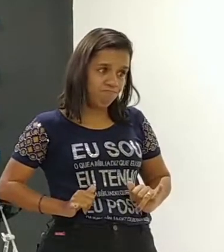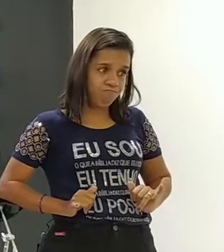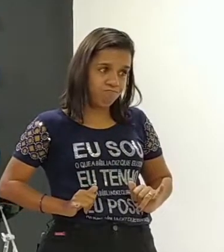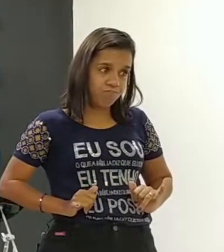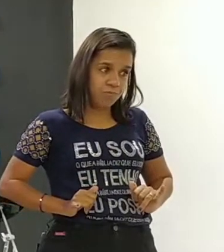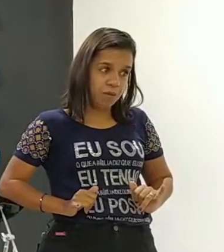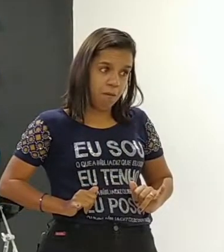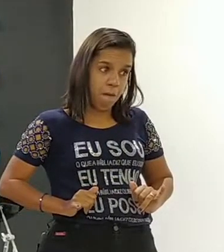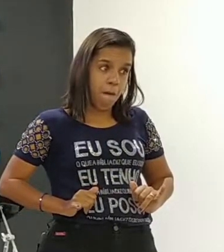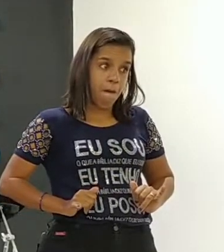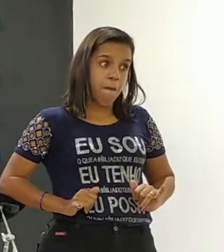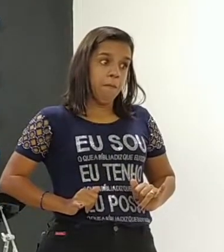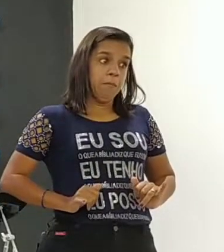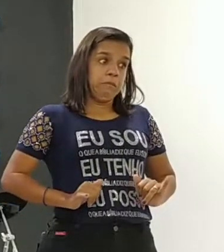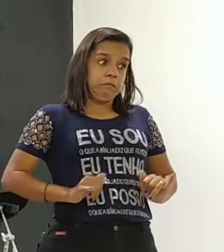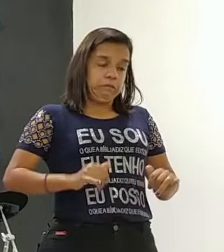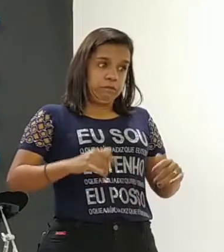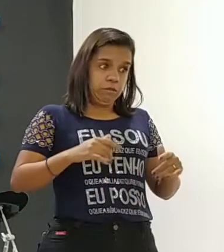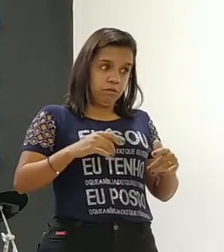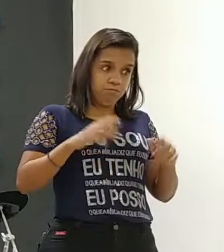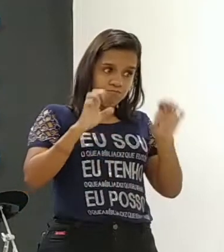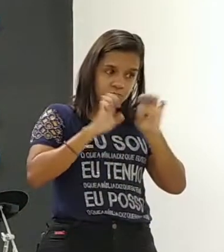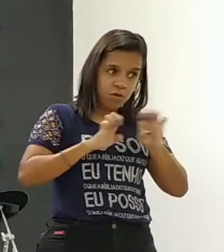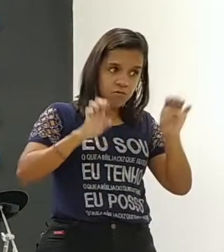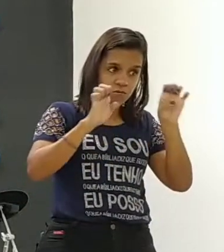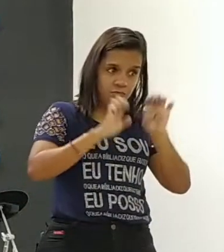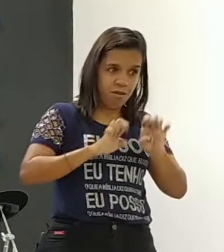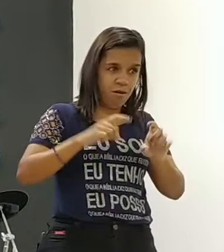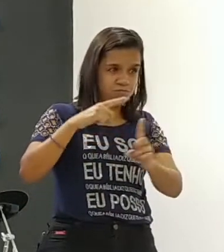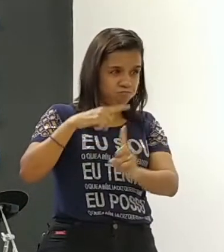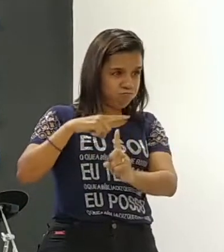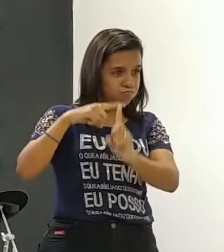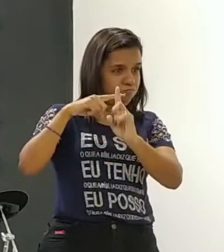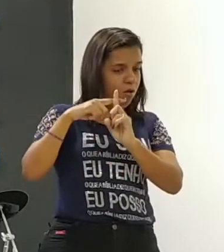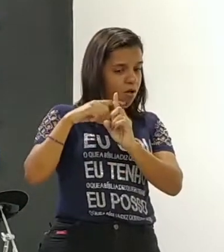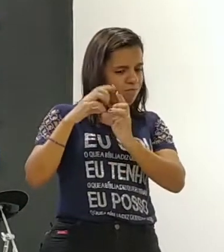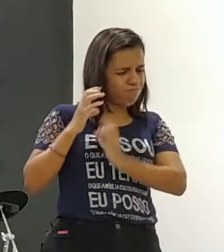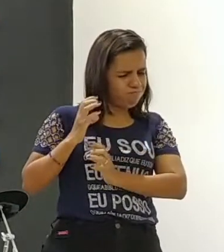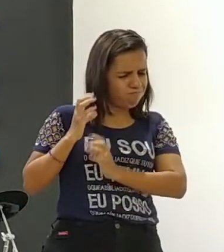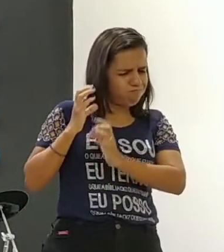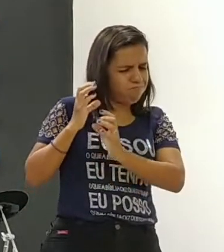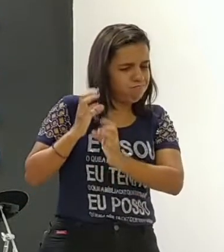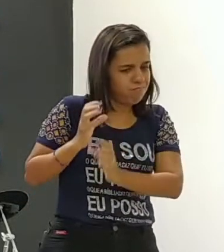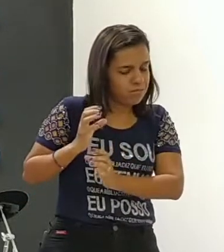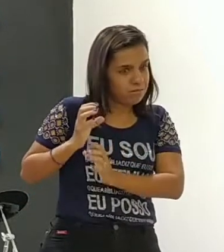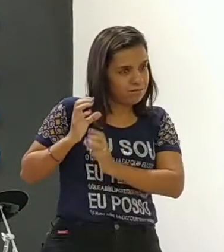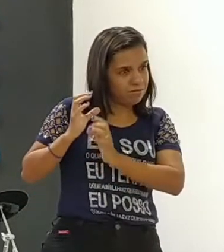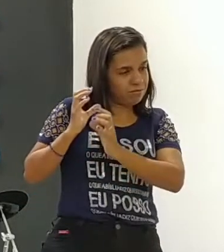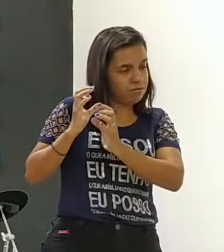E toda vez que o evangelho a cruz estiver com peso, vai.